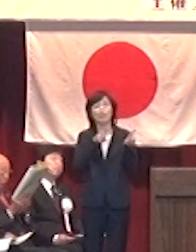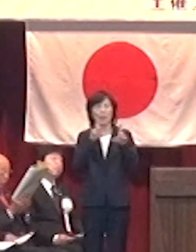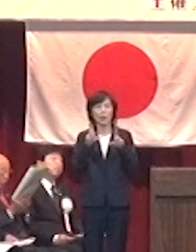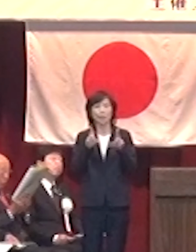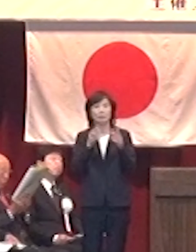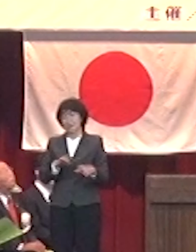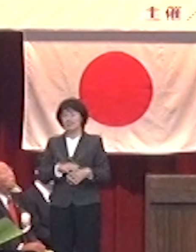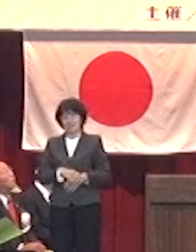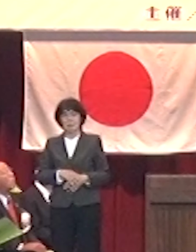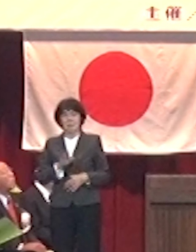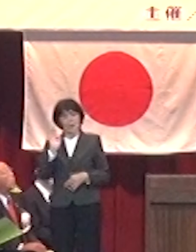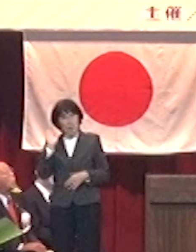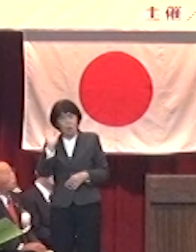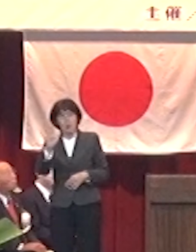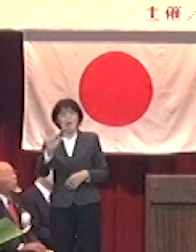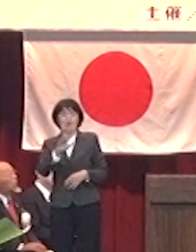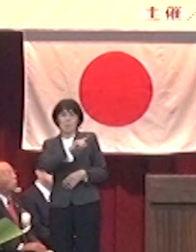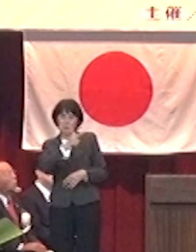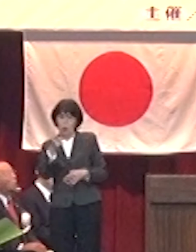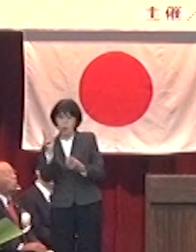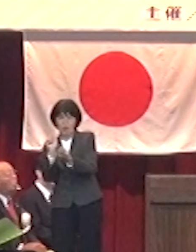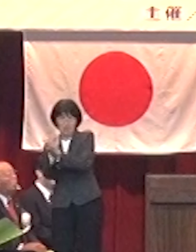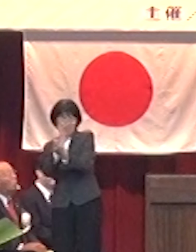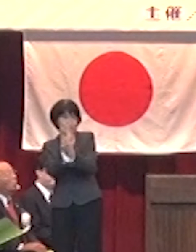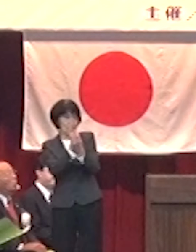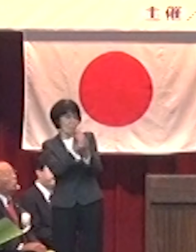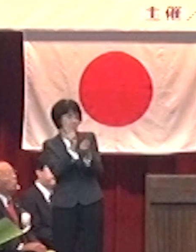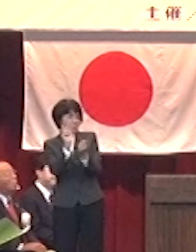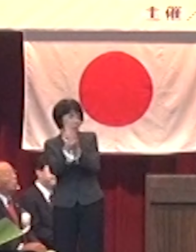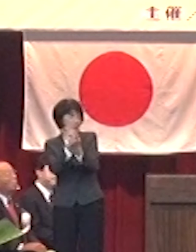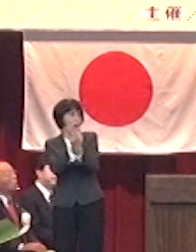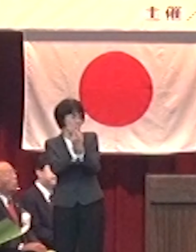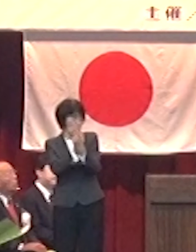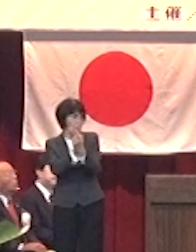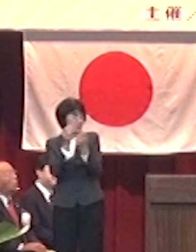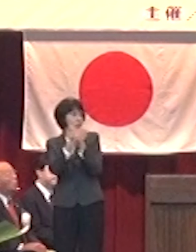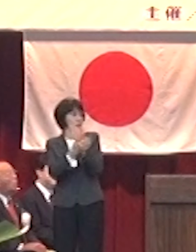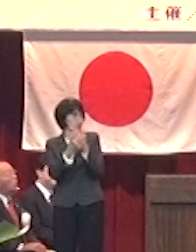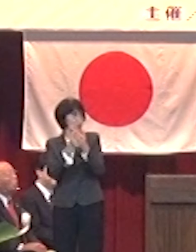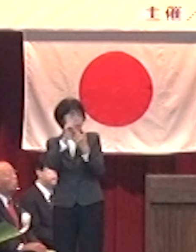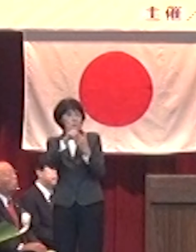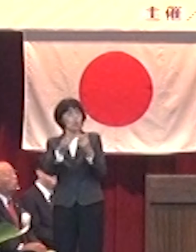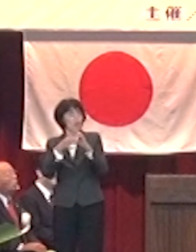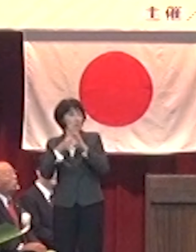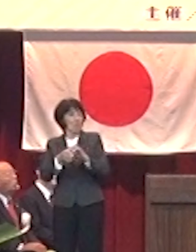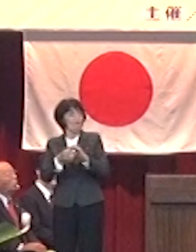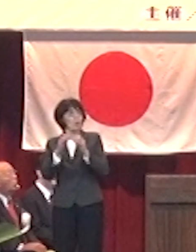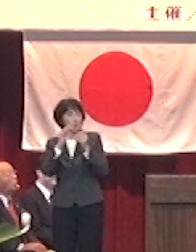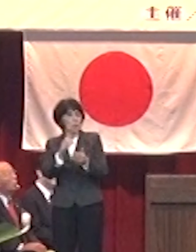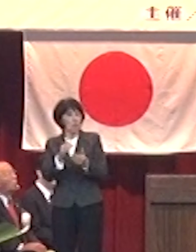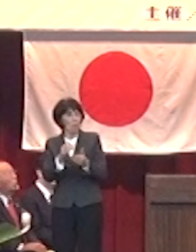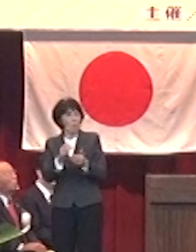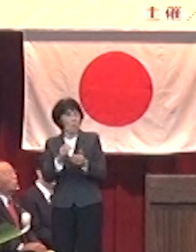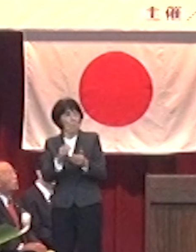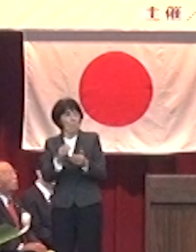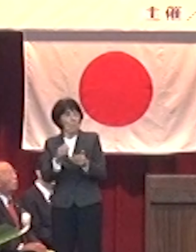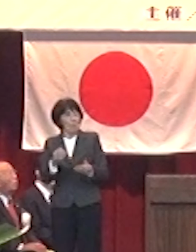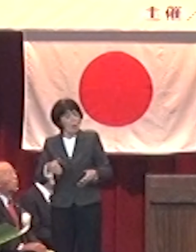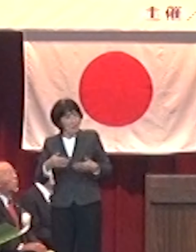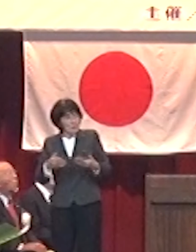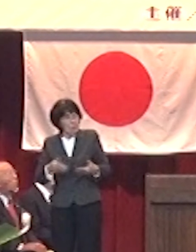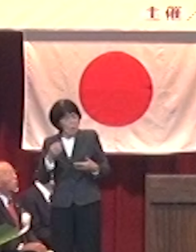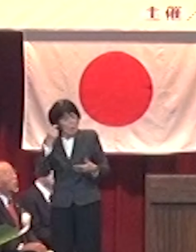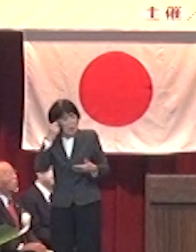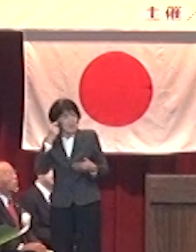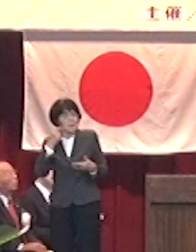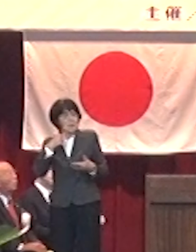必要なのです。 たくさんの出会いを大切に、人と関わることに温かさをもっと感じ